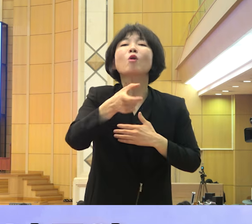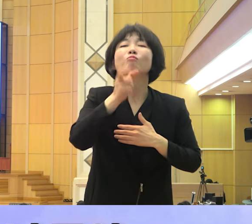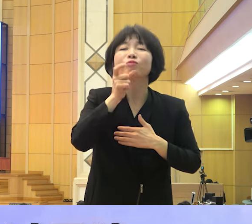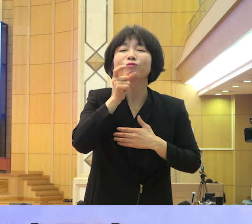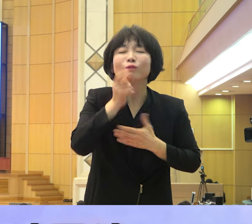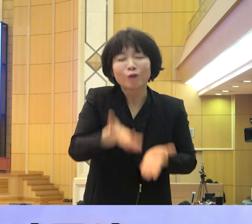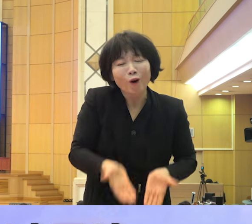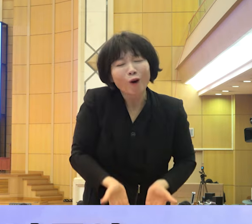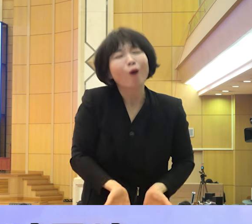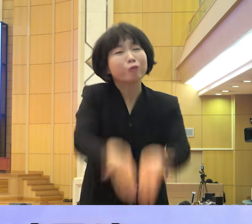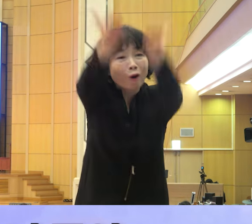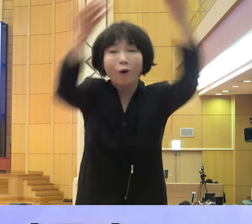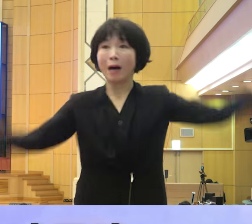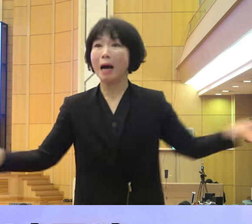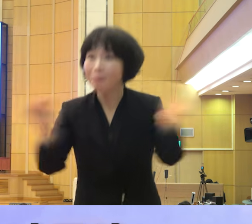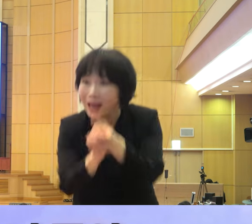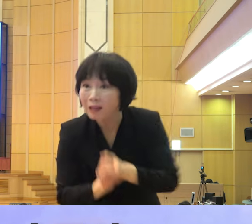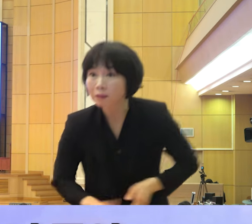물을 달라고 한 자가